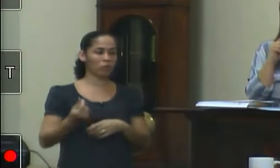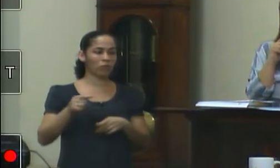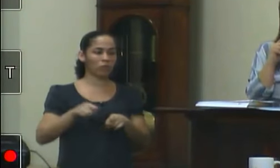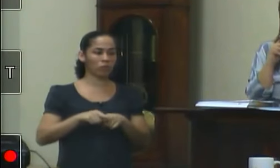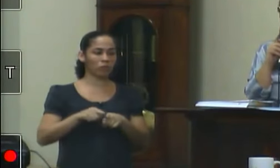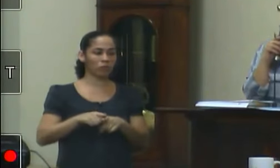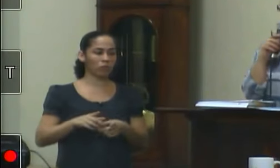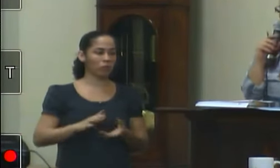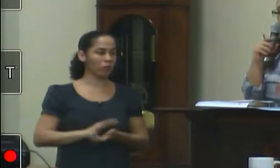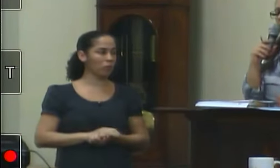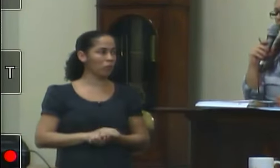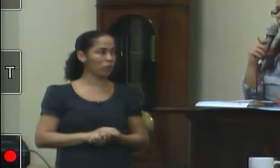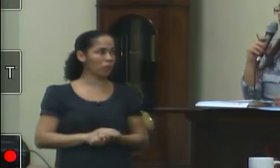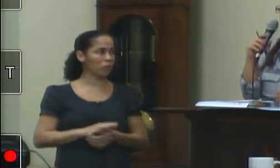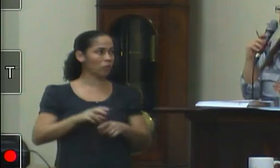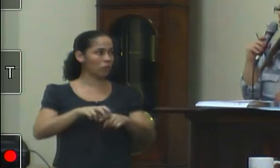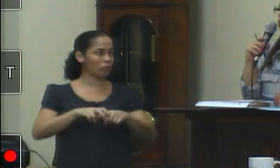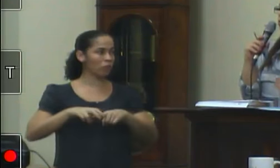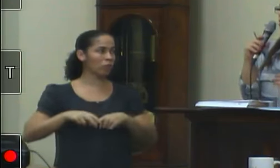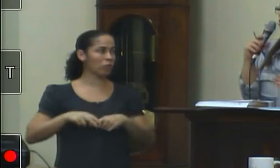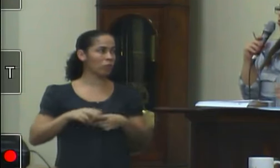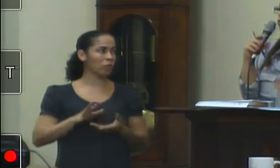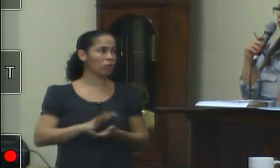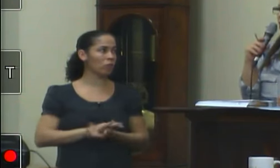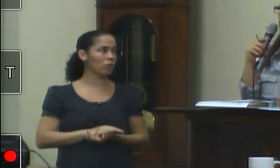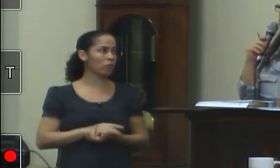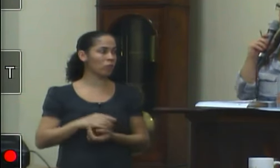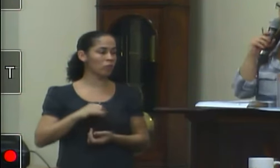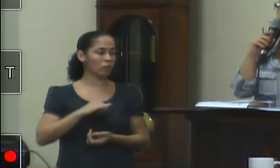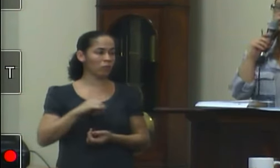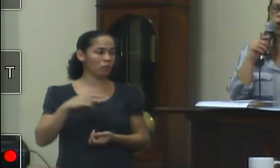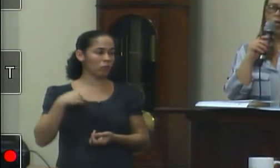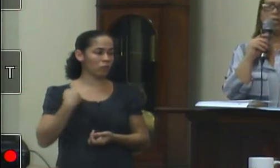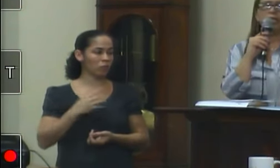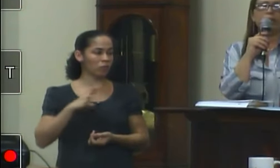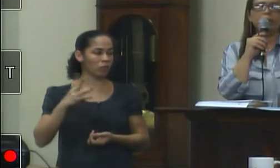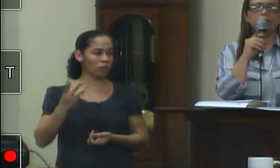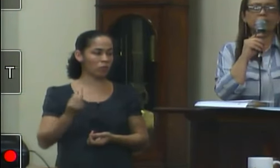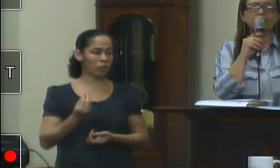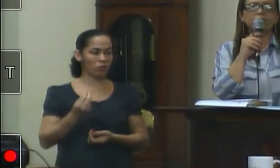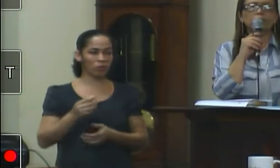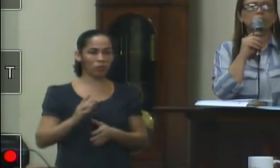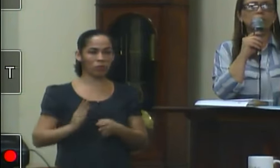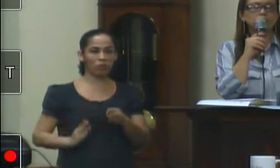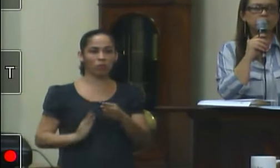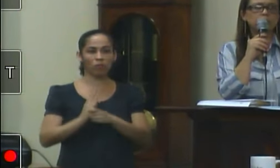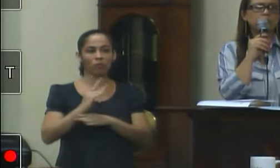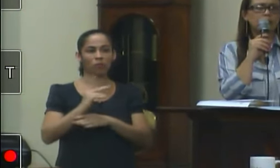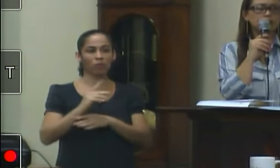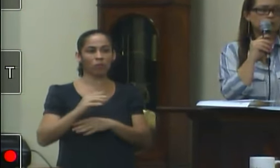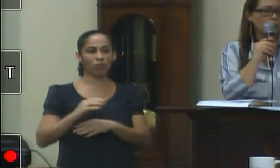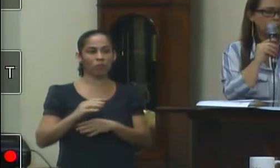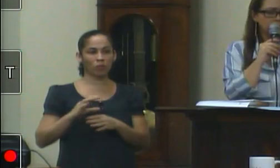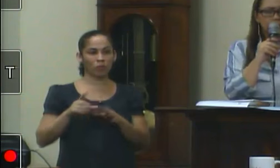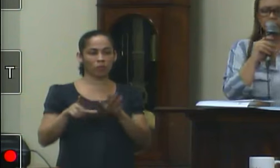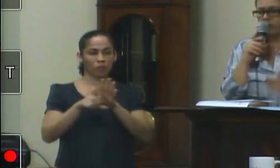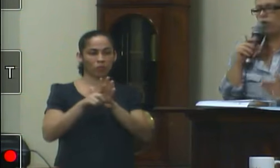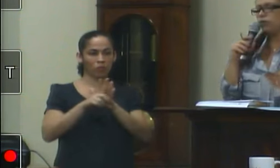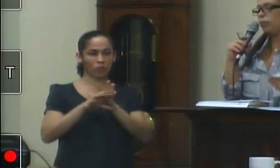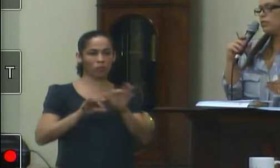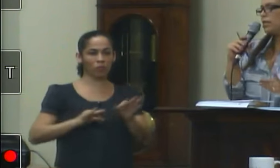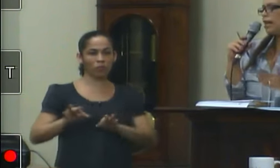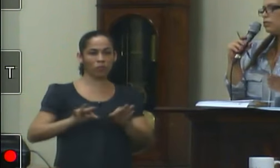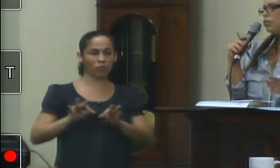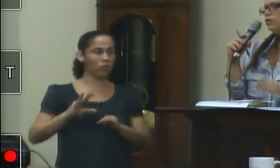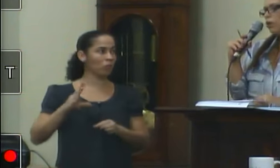alguns setores, porém, enquanto nós não tivermos toda a aprovação do Tribunal de Contas, de todo